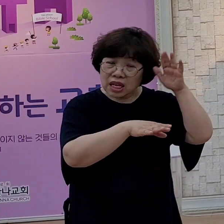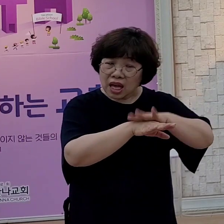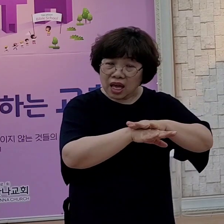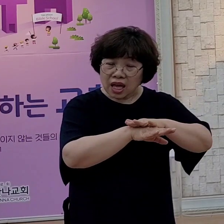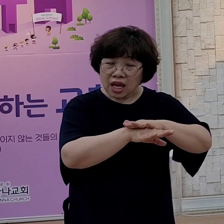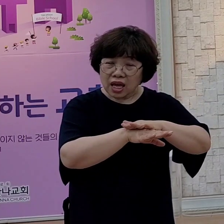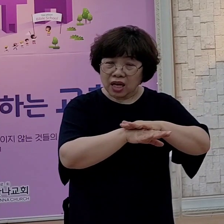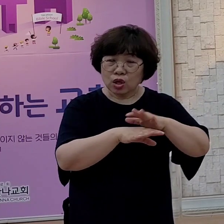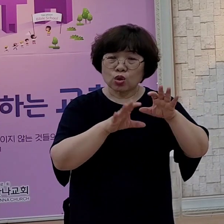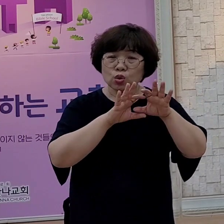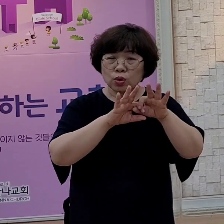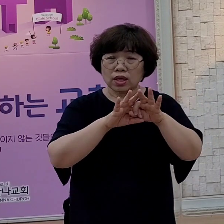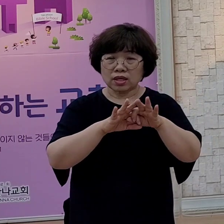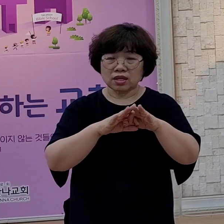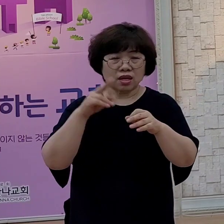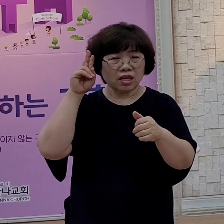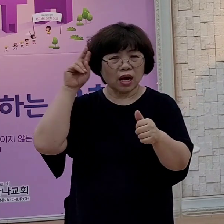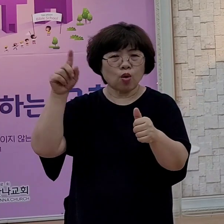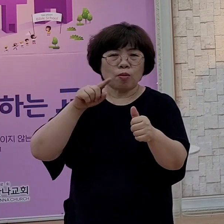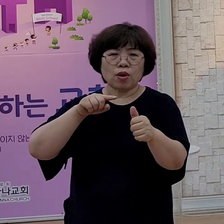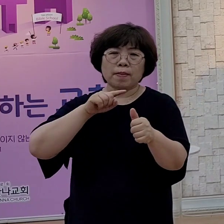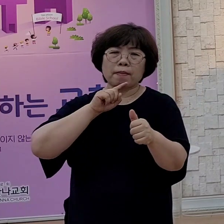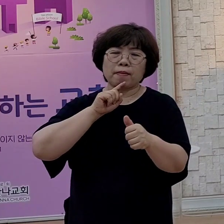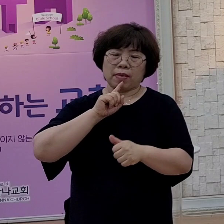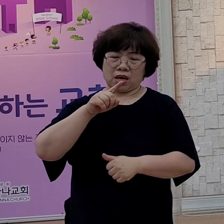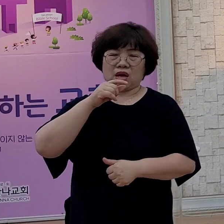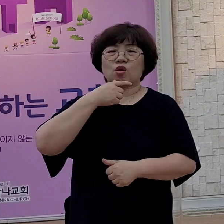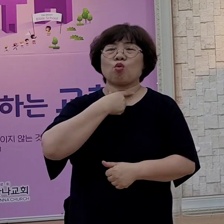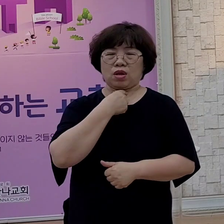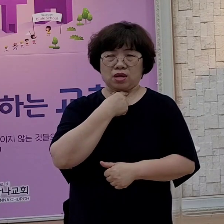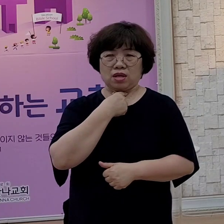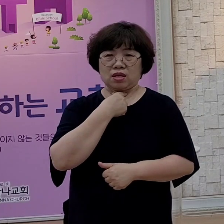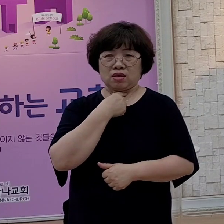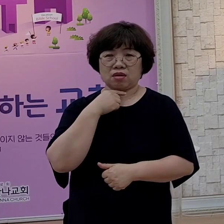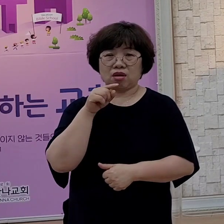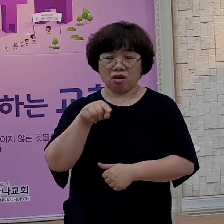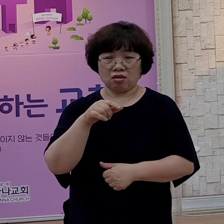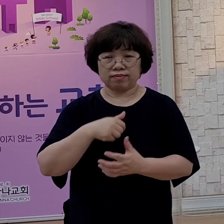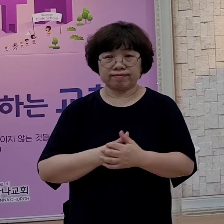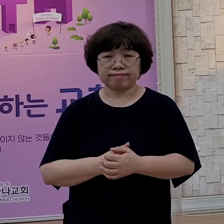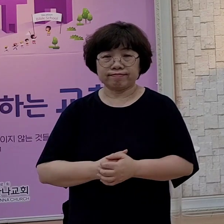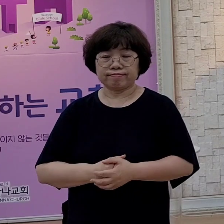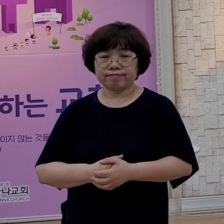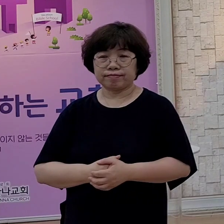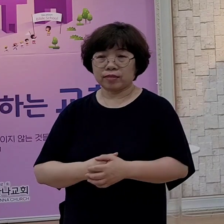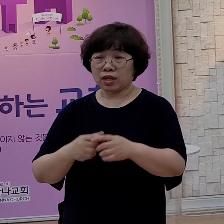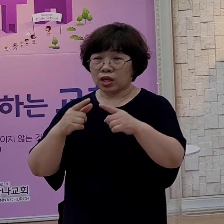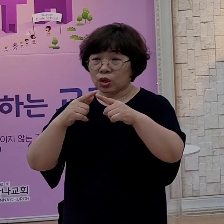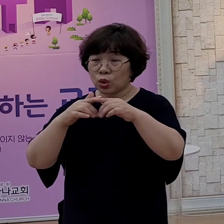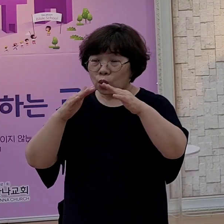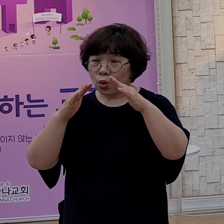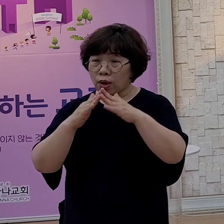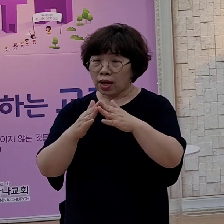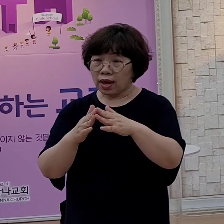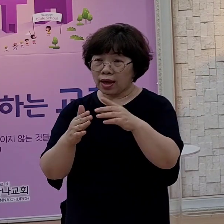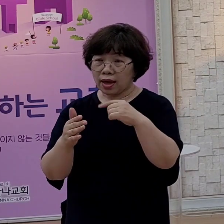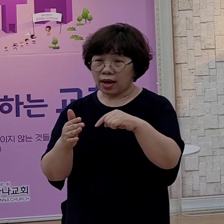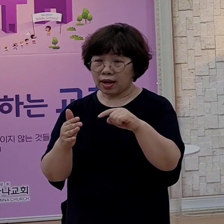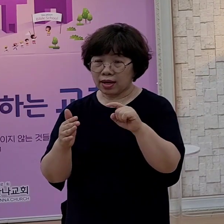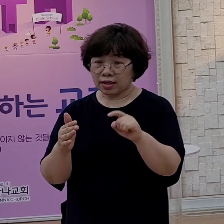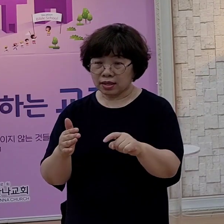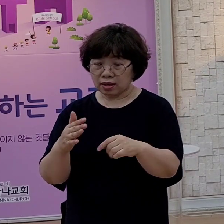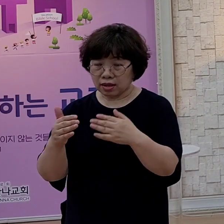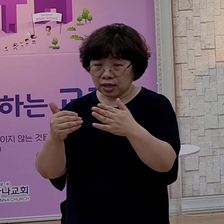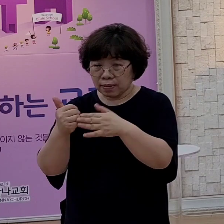야고보가 우리에게 하고자 하는 강력한 메시지라는 사실이죠. 여러분, 교회에서 그래서 이